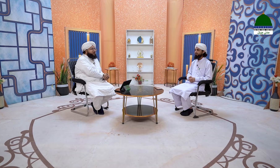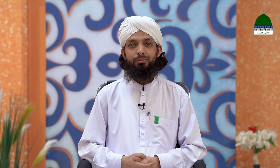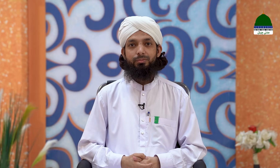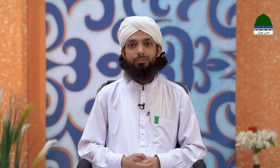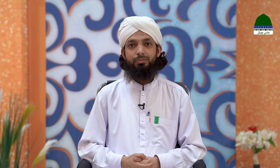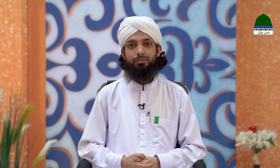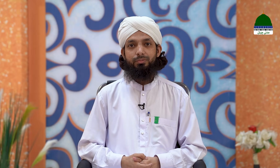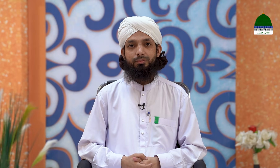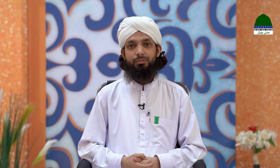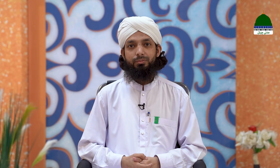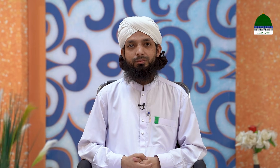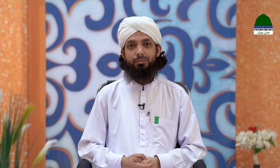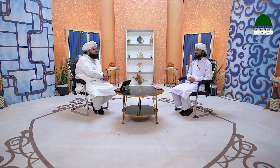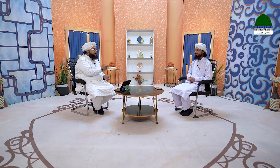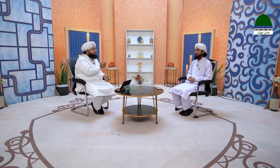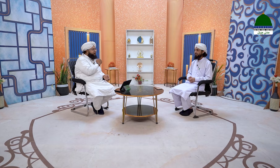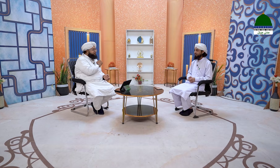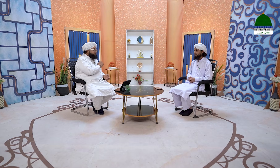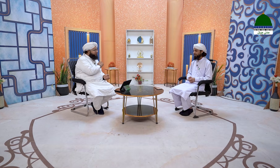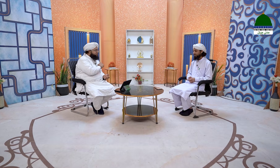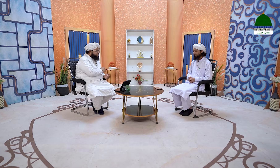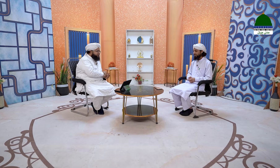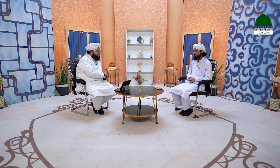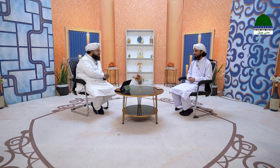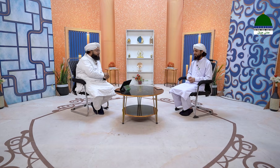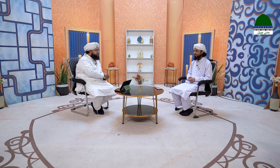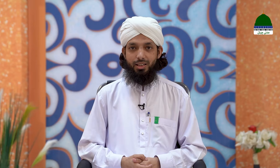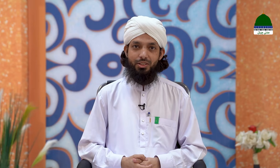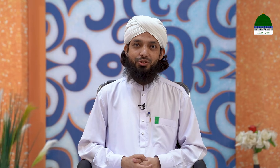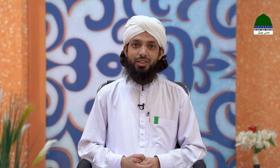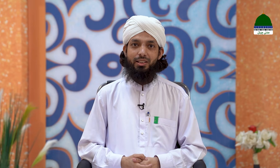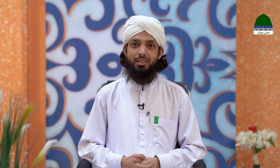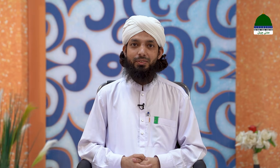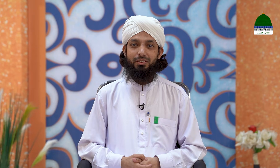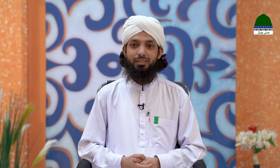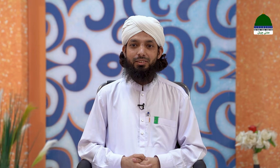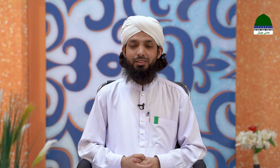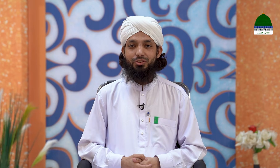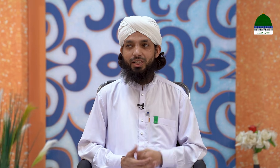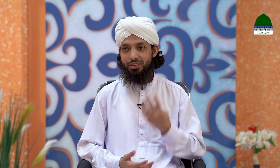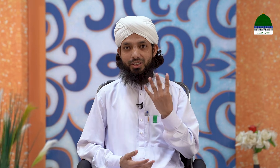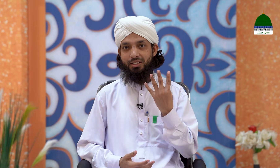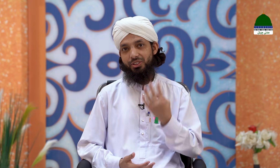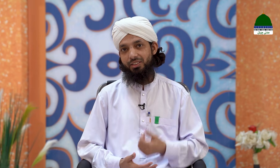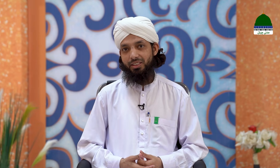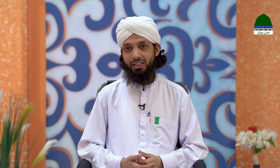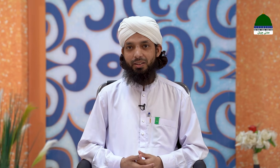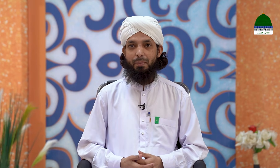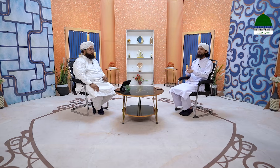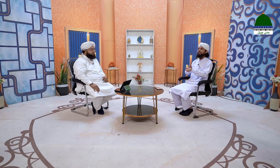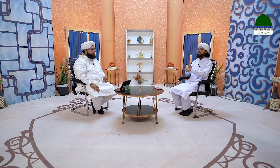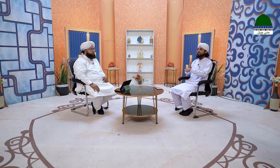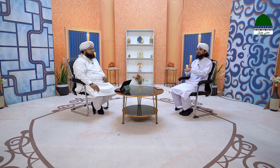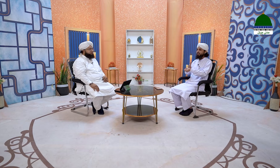دعوت اسلامی محمد شاہد اتاری۔ جی شاہد بھائی، آج آپ ہمیں کون سے اشارے سکھا رہے ہیں؟ آج انشاءاللہ عز و جل 4 اشارے انشاءاللہ سیکھیں